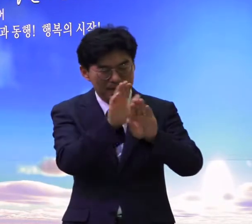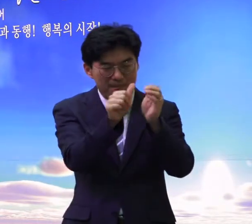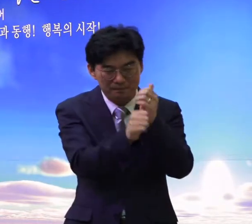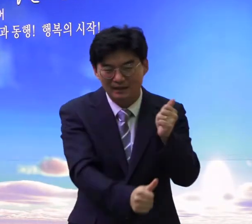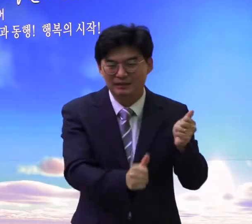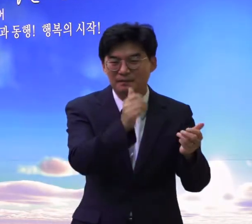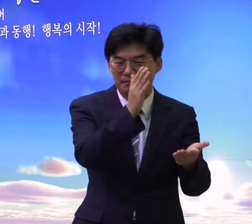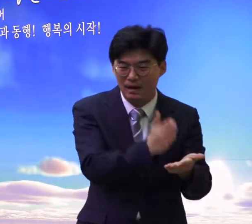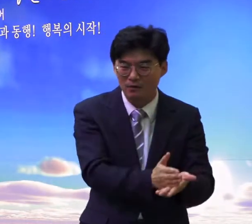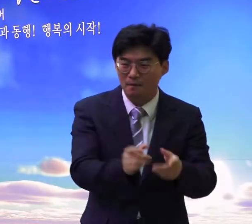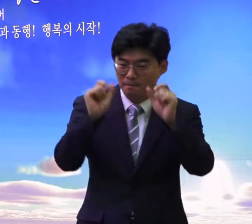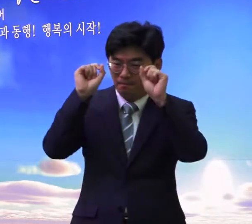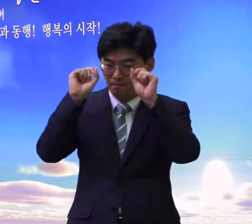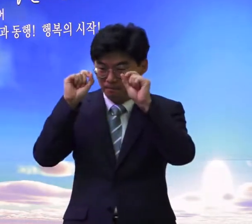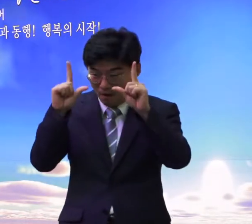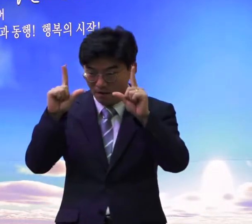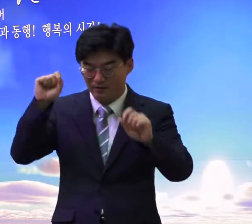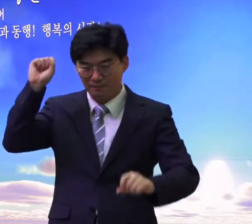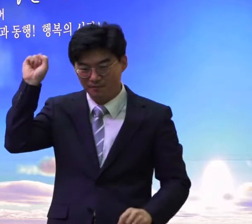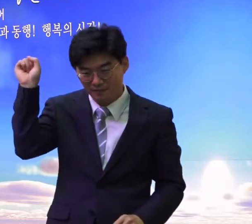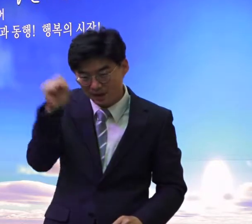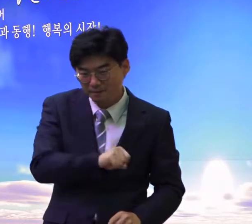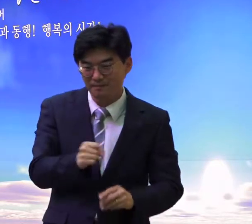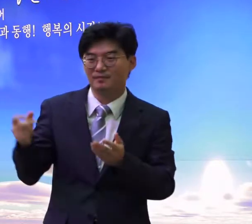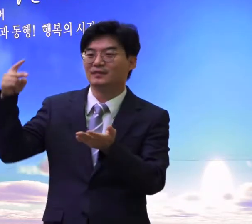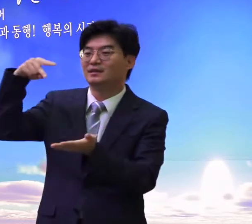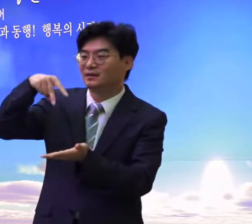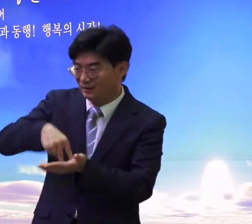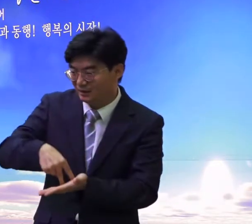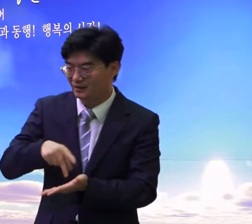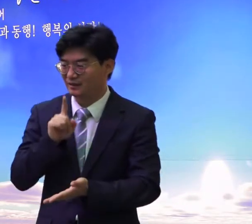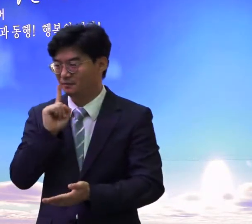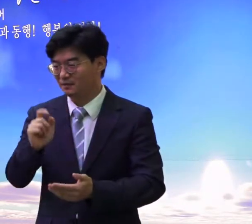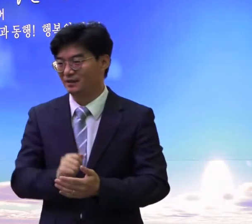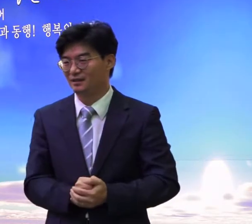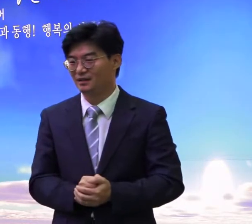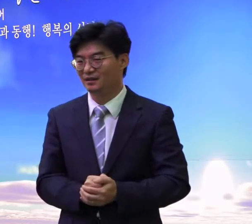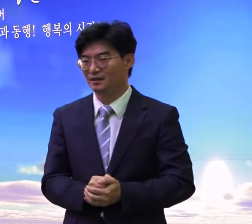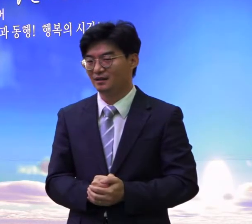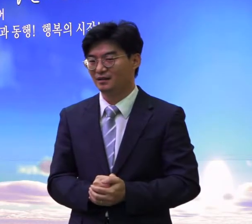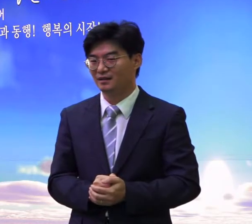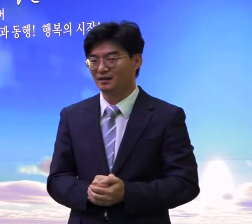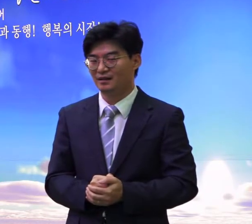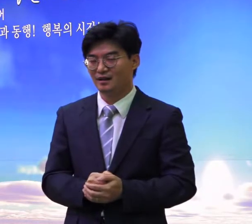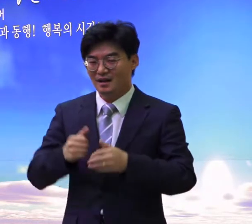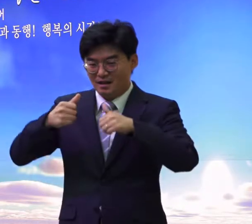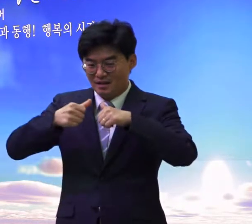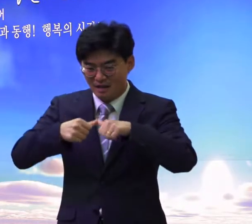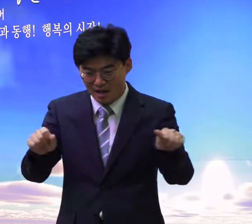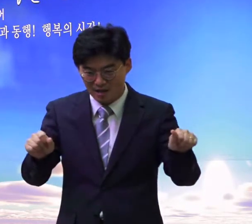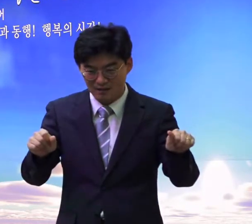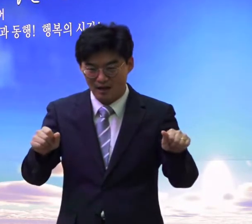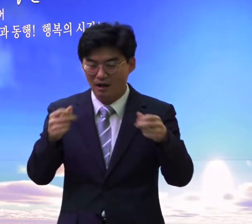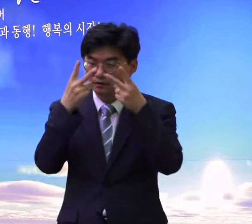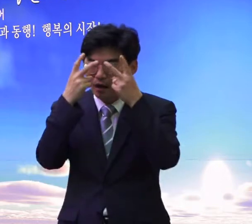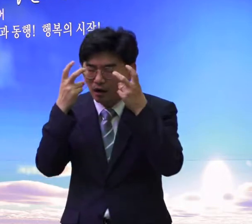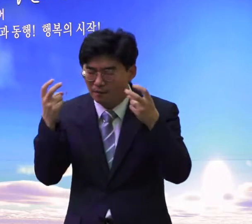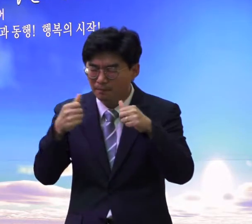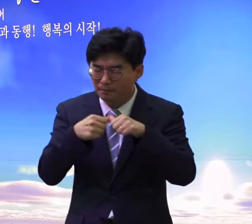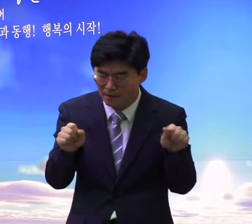내 영광아 내 영혼아 일어날지어다 라고 스스로에게 이야기하고 하나님과 결단을 이야기하는